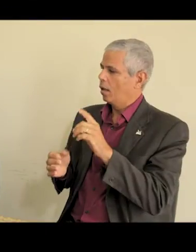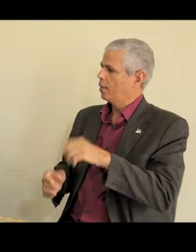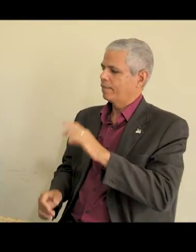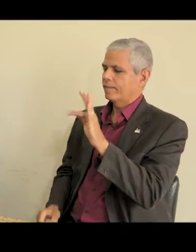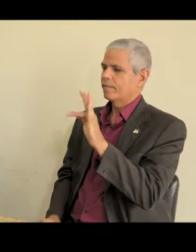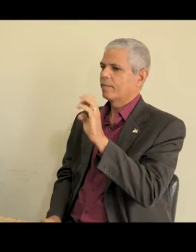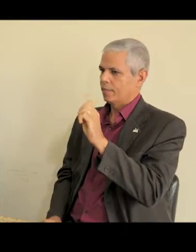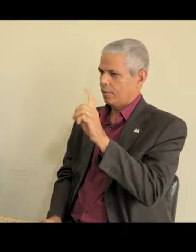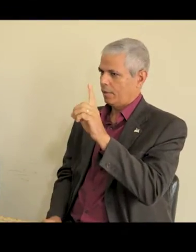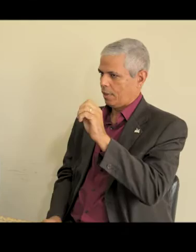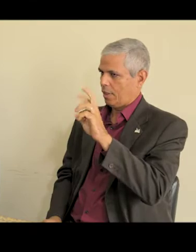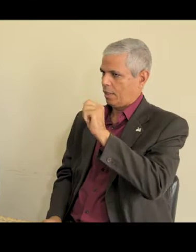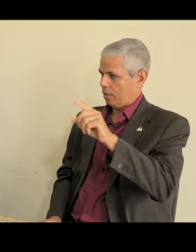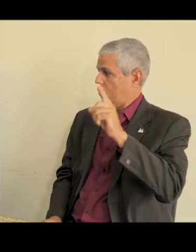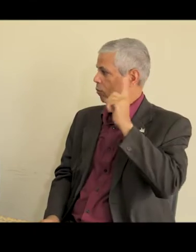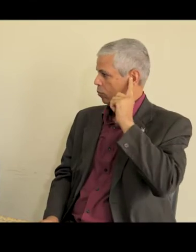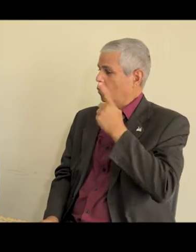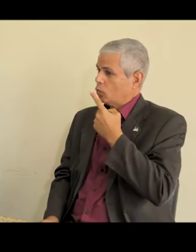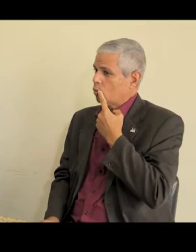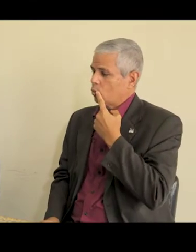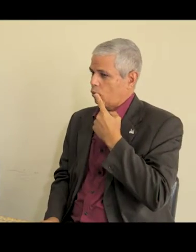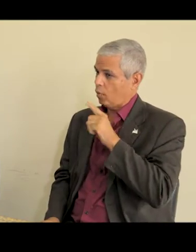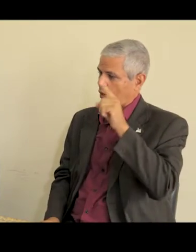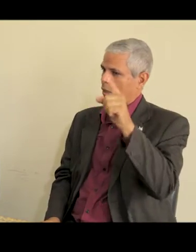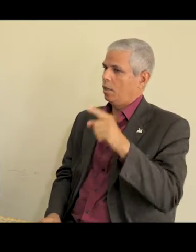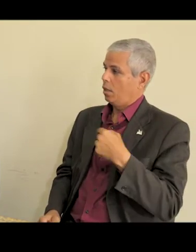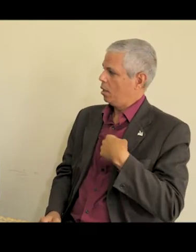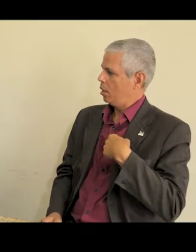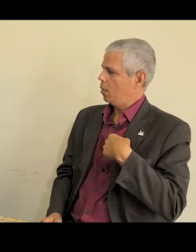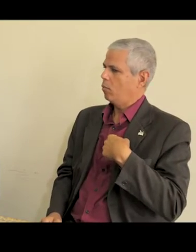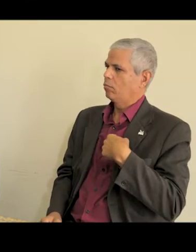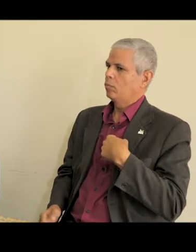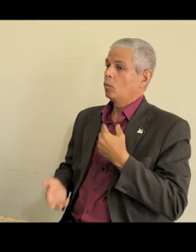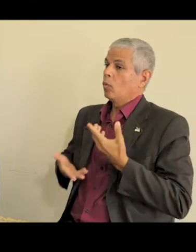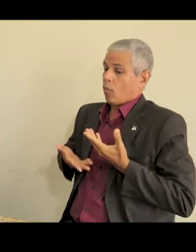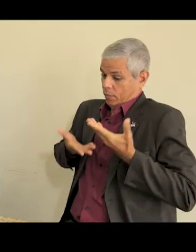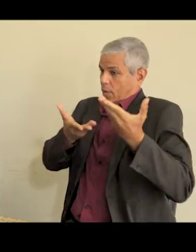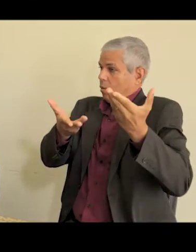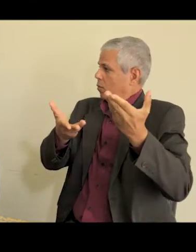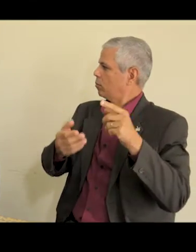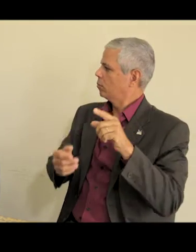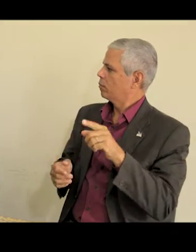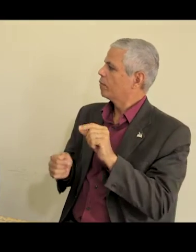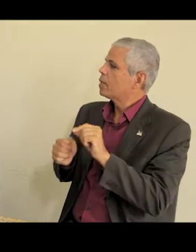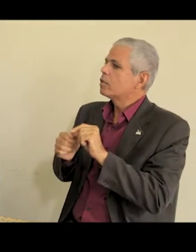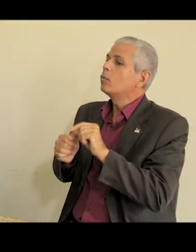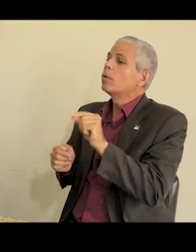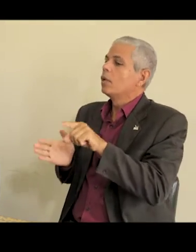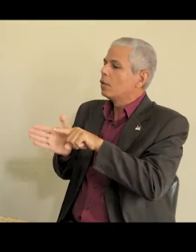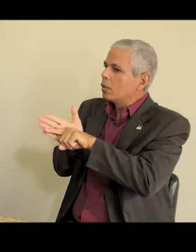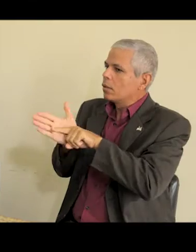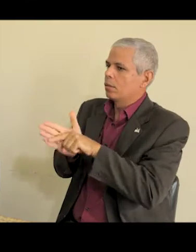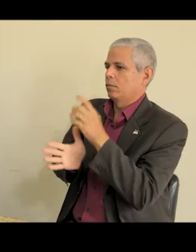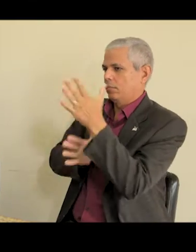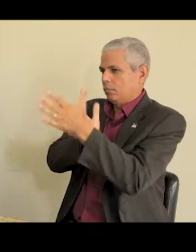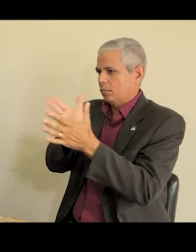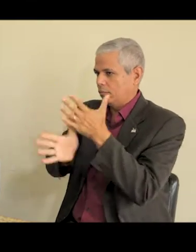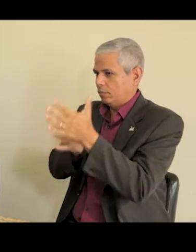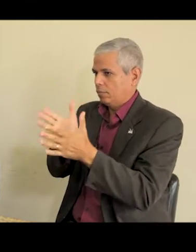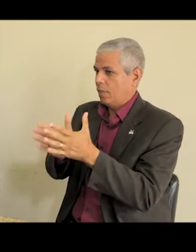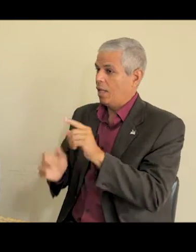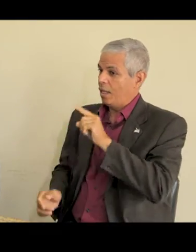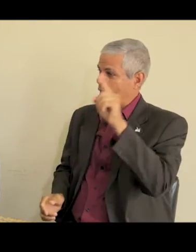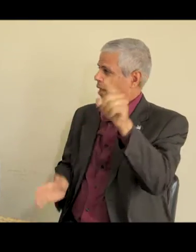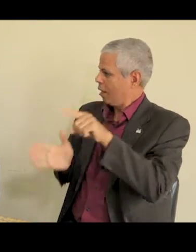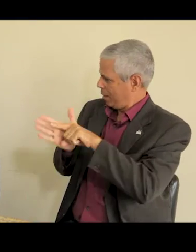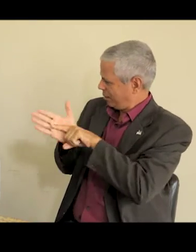fim. A FENES, Federação para Surdos. Lá, foi lá que eu fui convidado para fazer